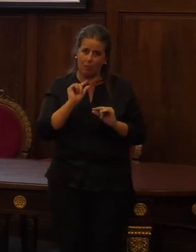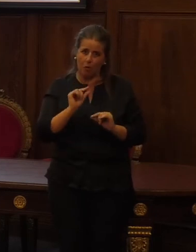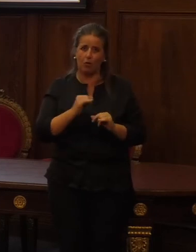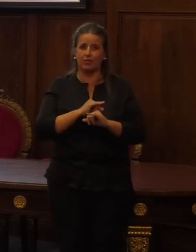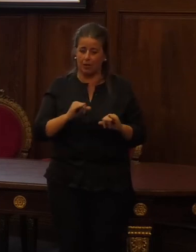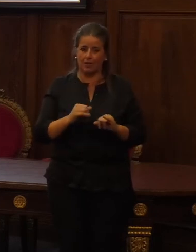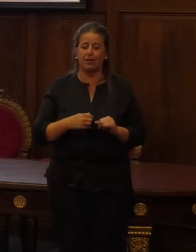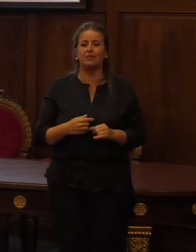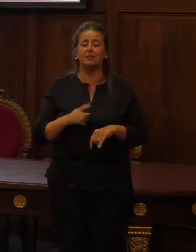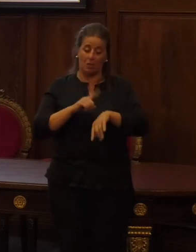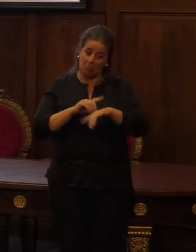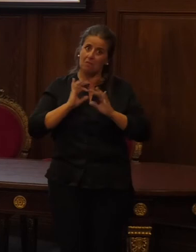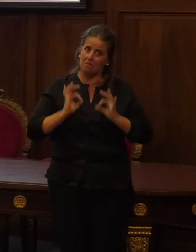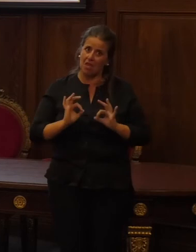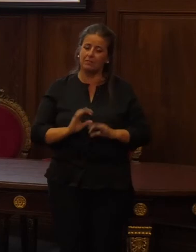Y estoy re bien.